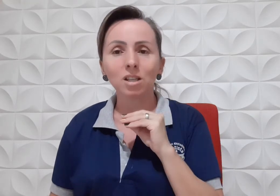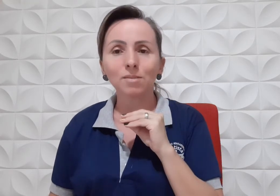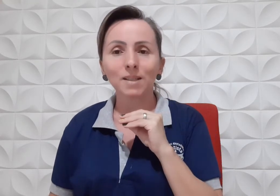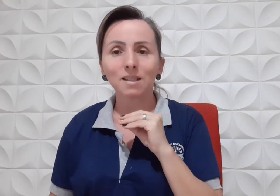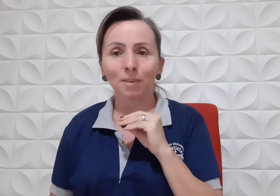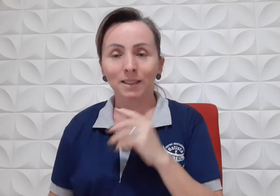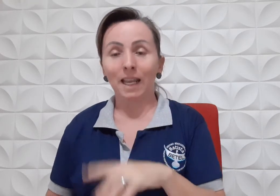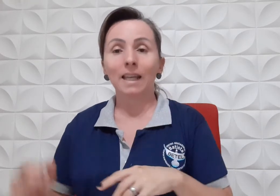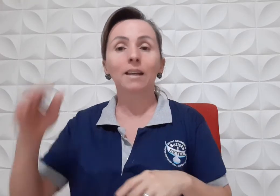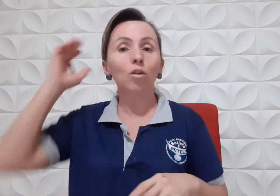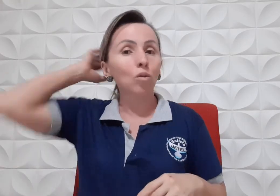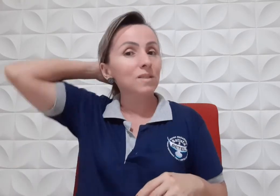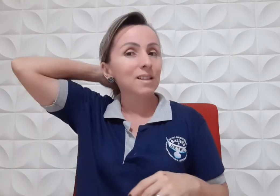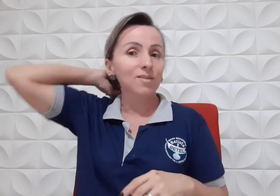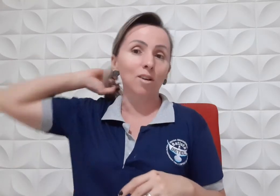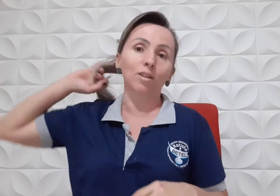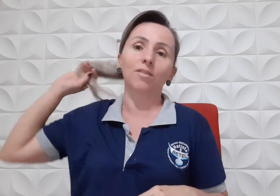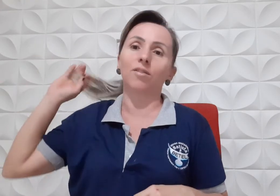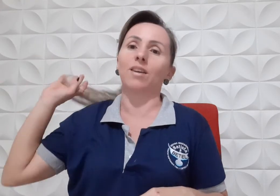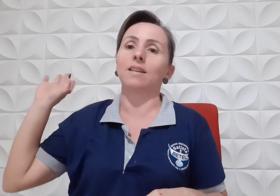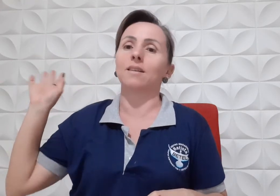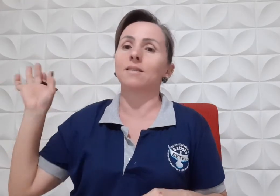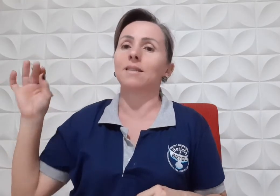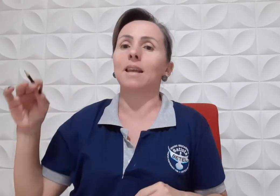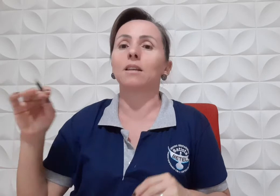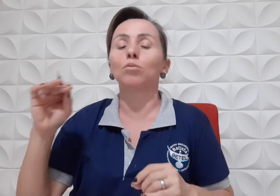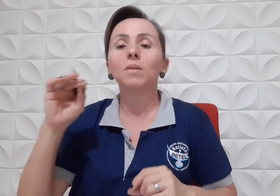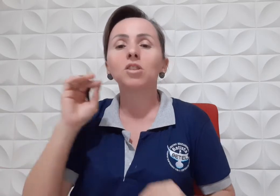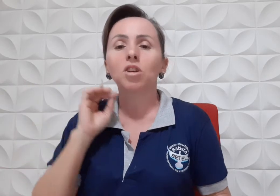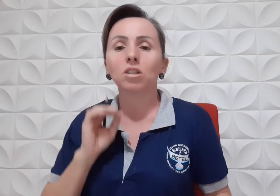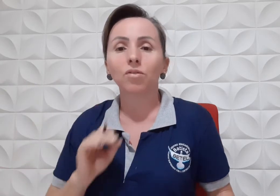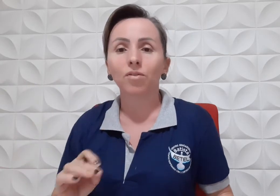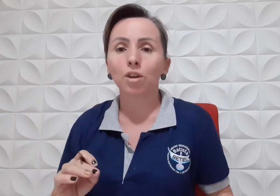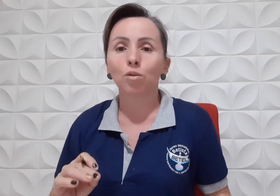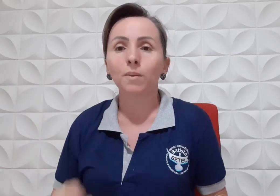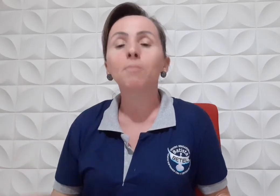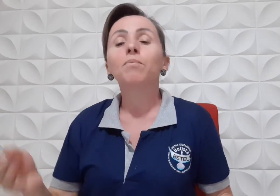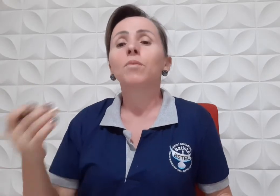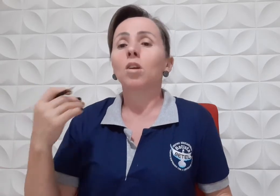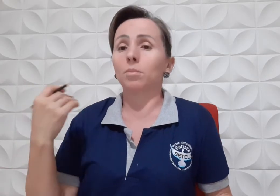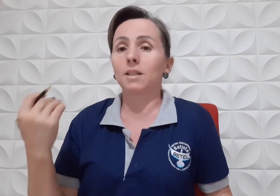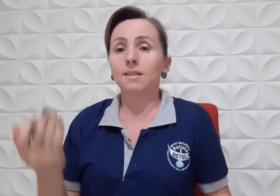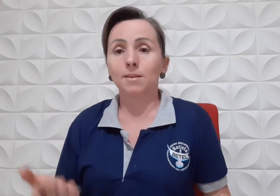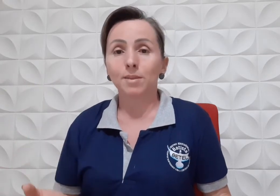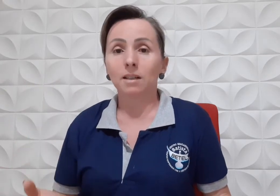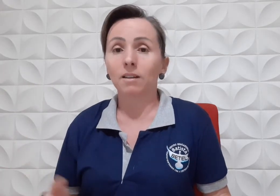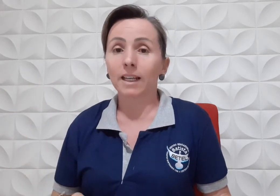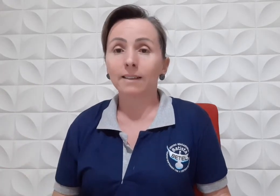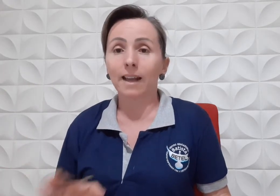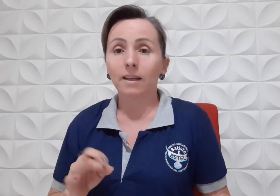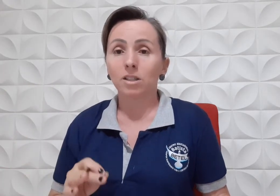Importantíssima essa matéria. Inclusive, seu livro vem trazendo uma dica de filme. Como nós estamos na quarentena,